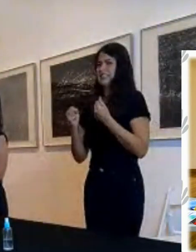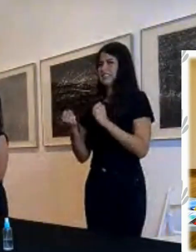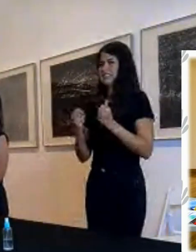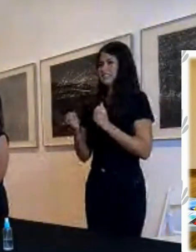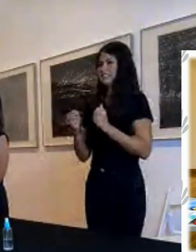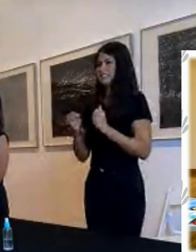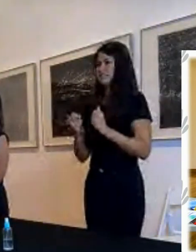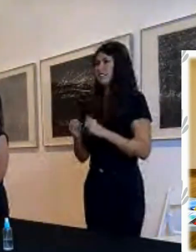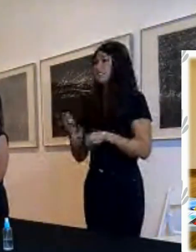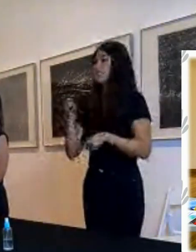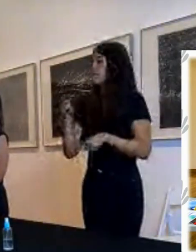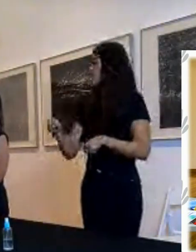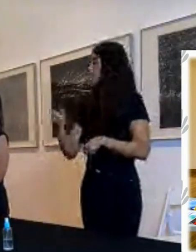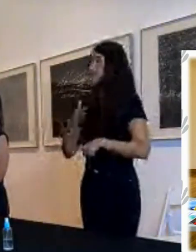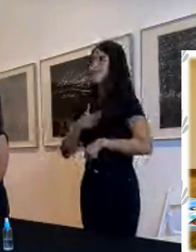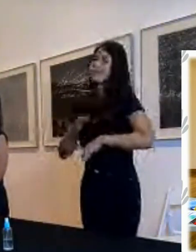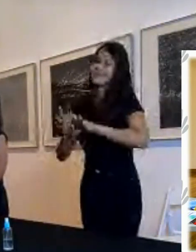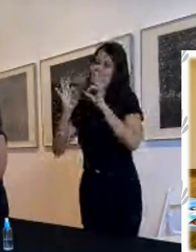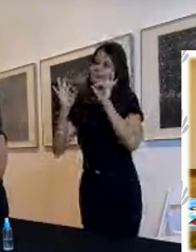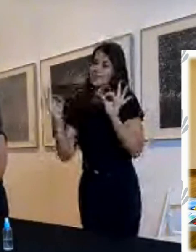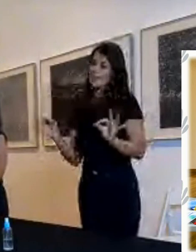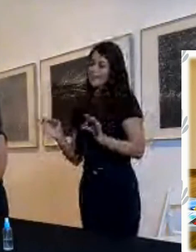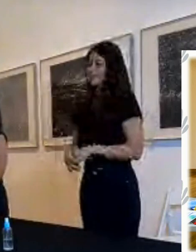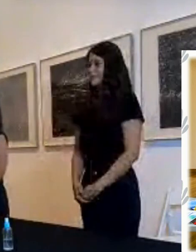Entonces, esto para mí es especial.